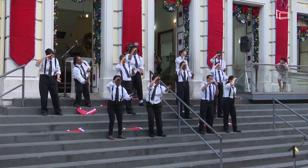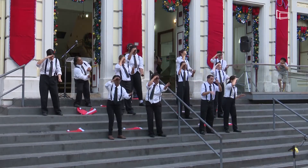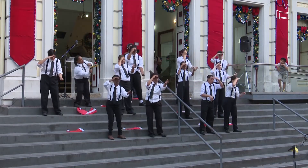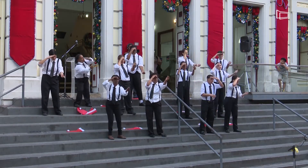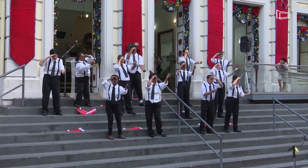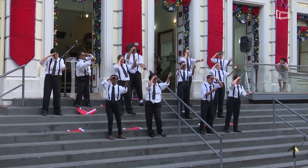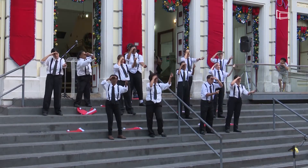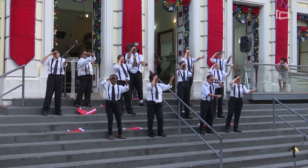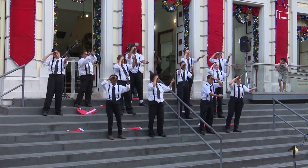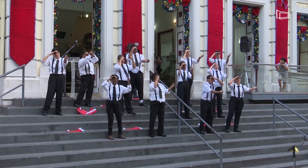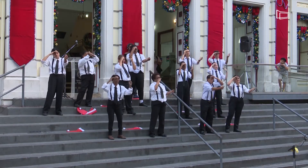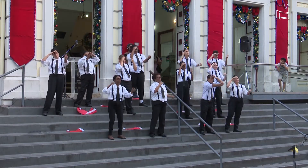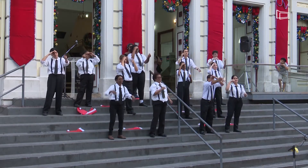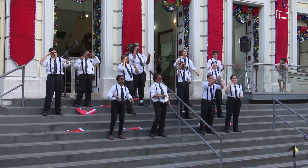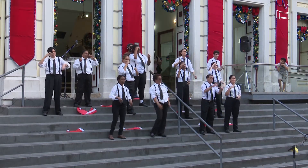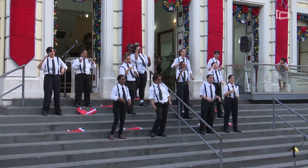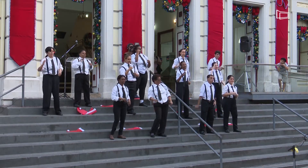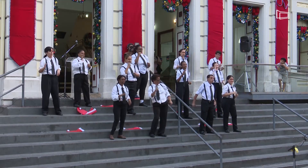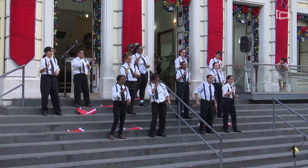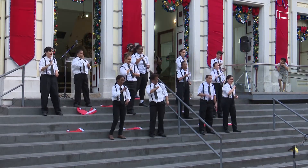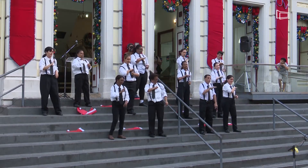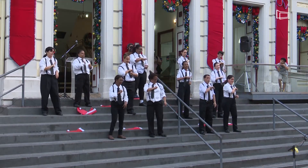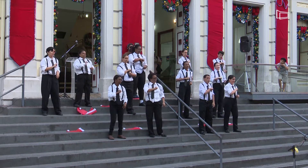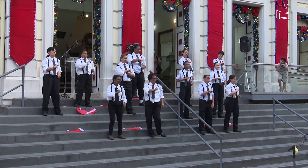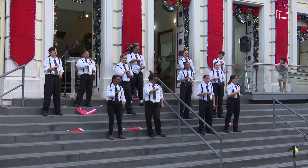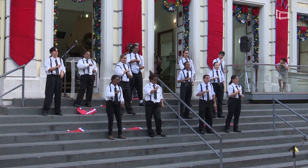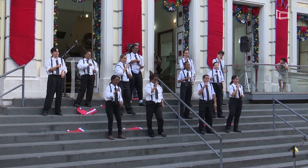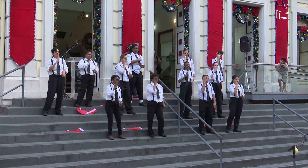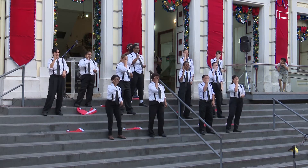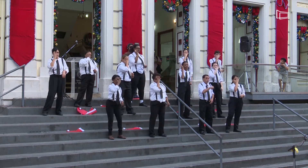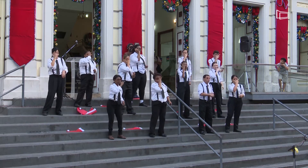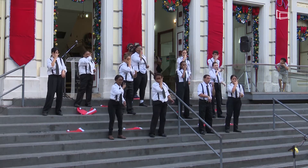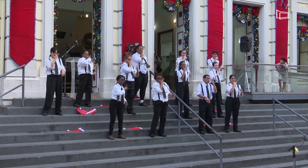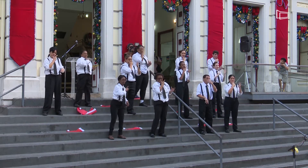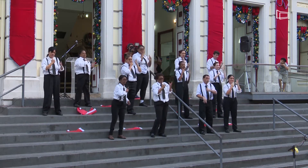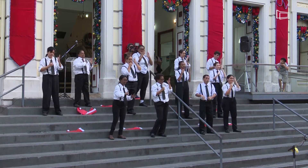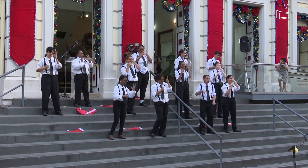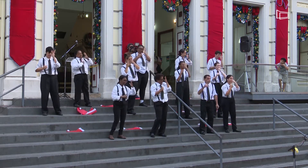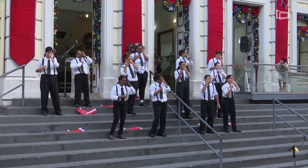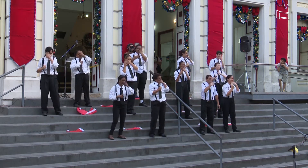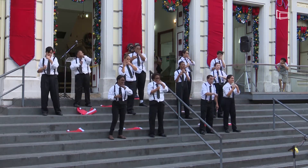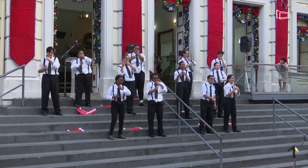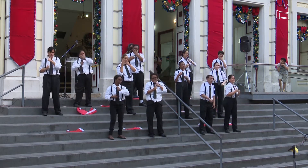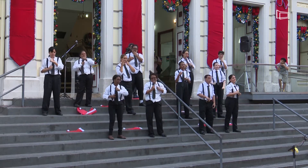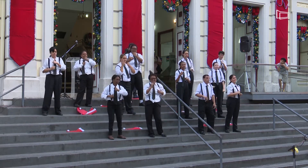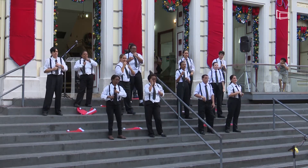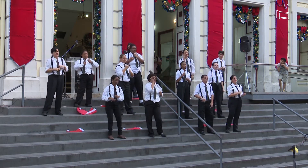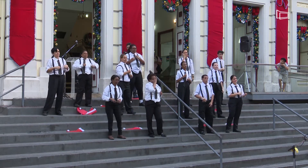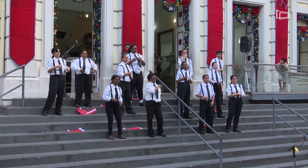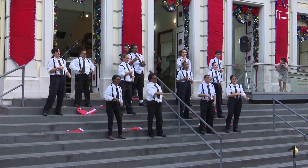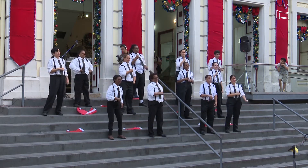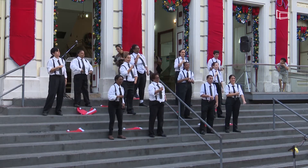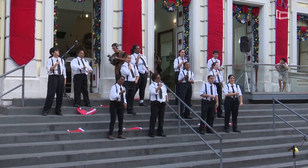acho que isso quebra barreiras e demonstra toda a habilidade que têm as pessoas com deficiência.